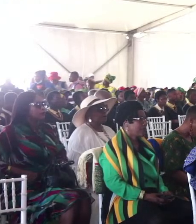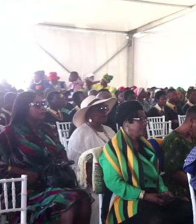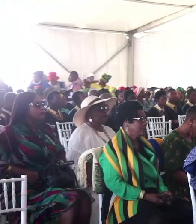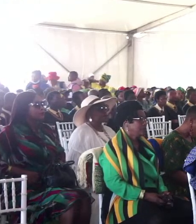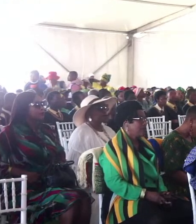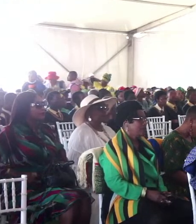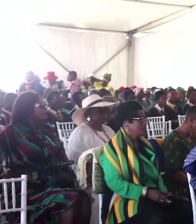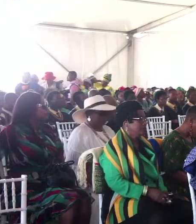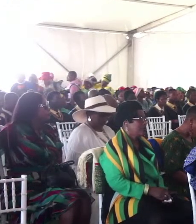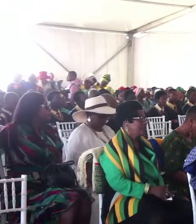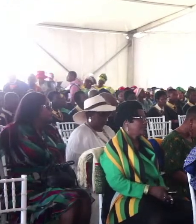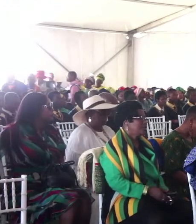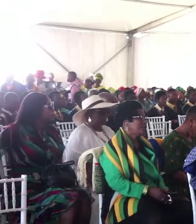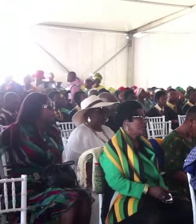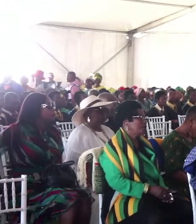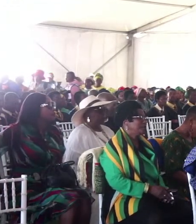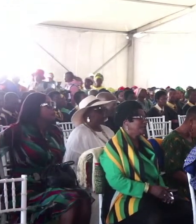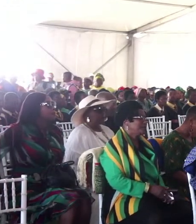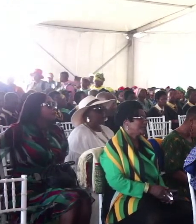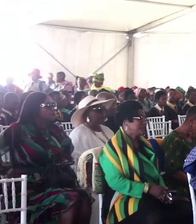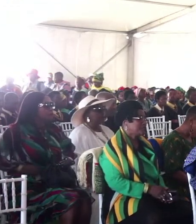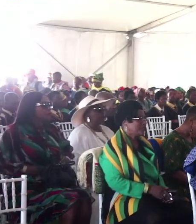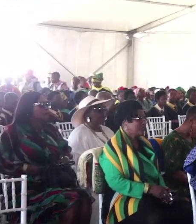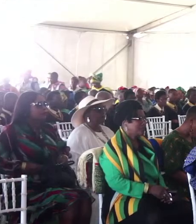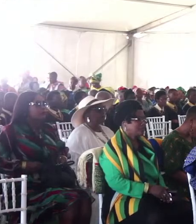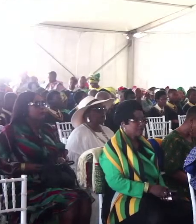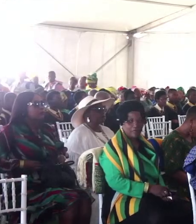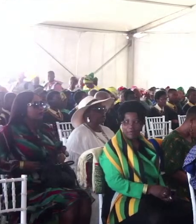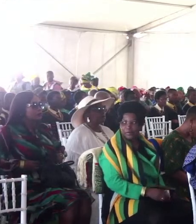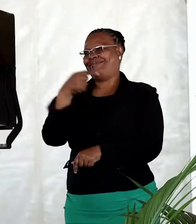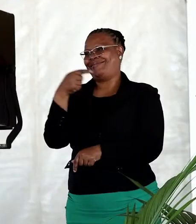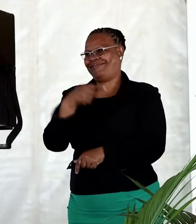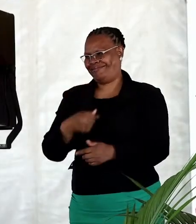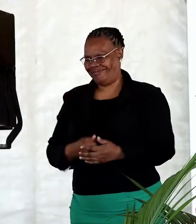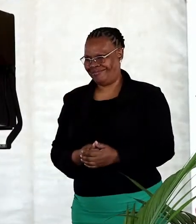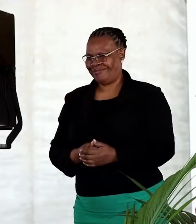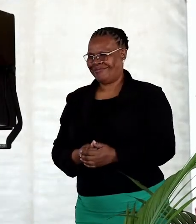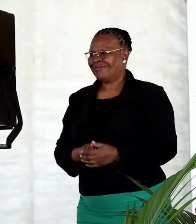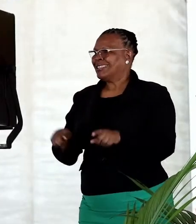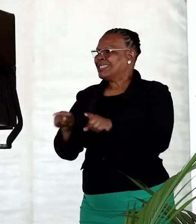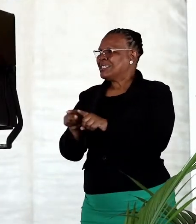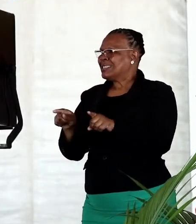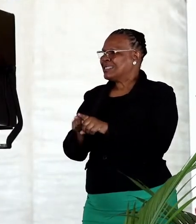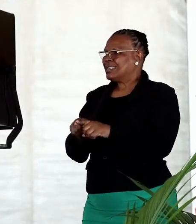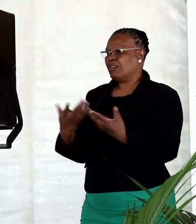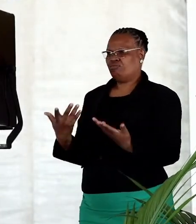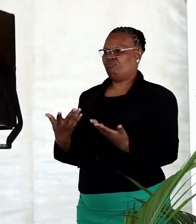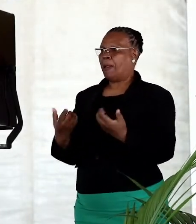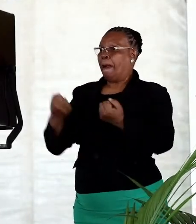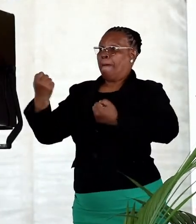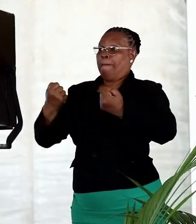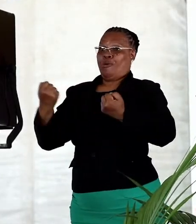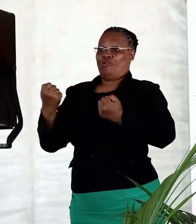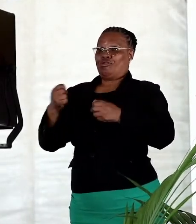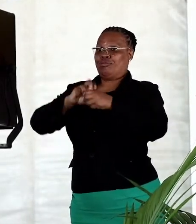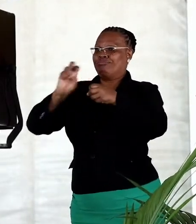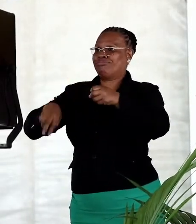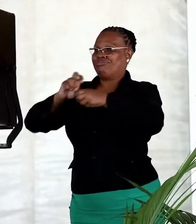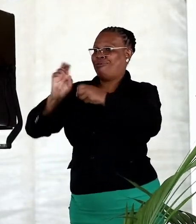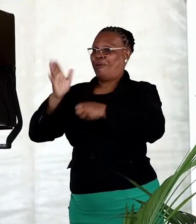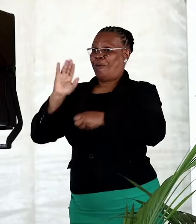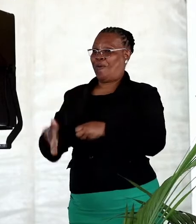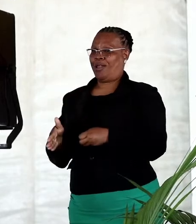ndizawuthini Nibe senisenza njalo ke sabalinda nje behla ezimotweni wena